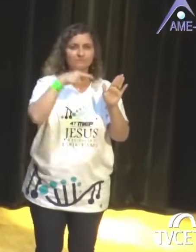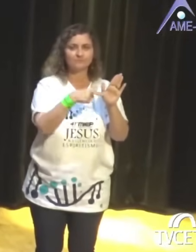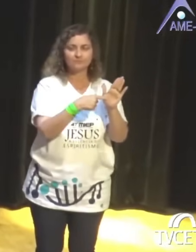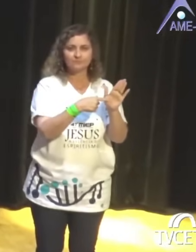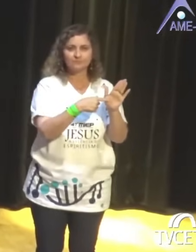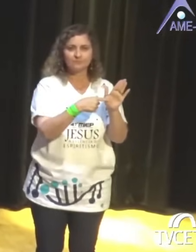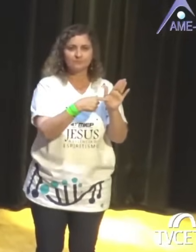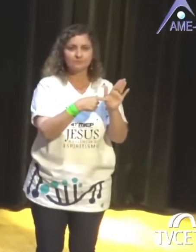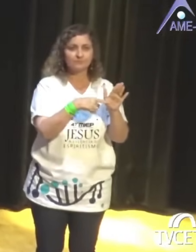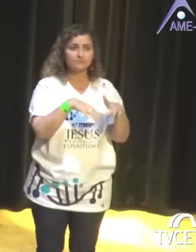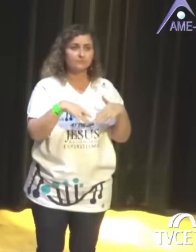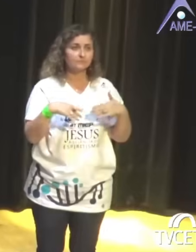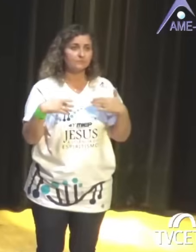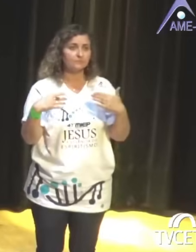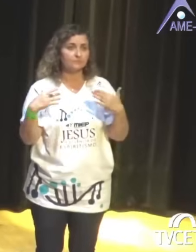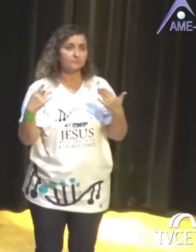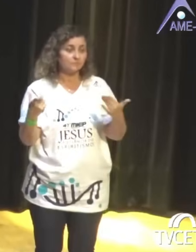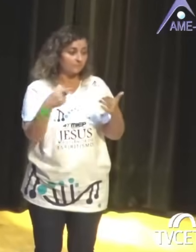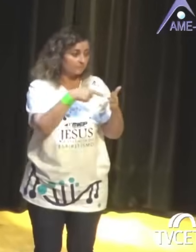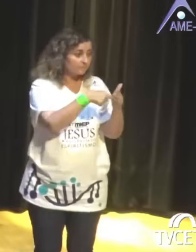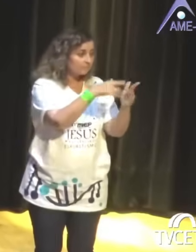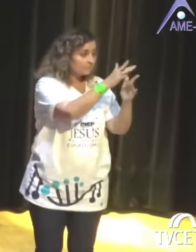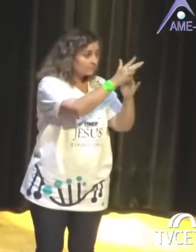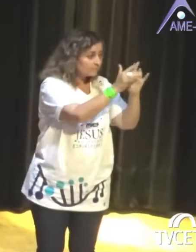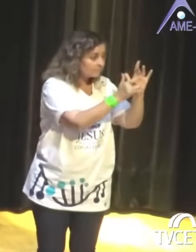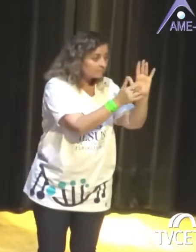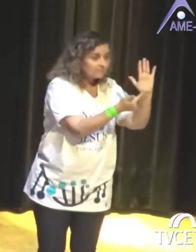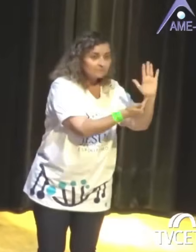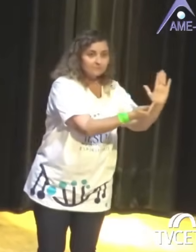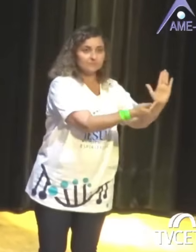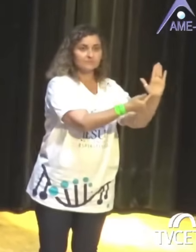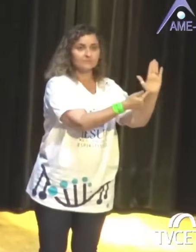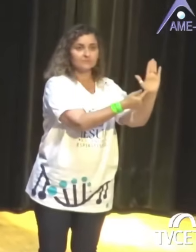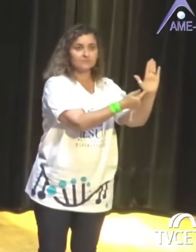espiritismo quando esse Jesus é